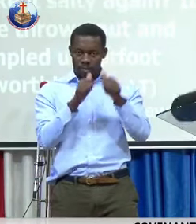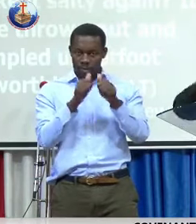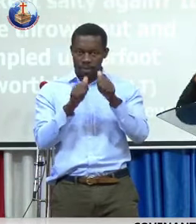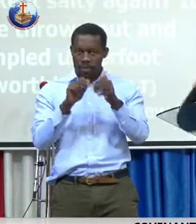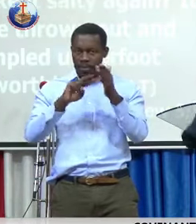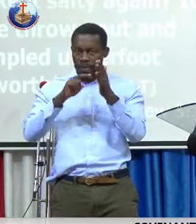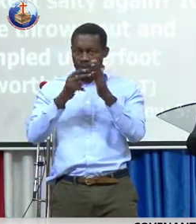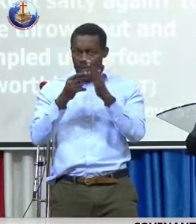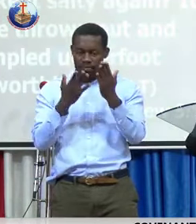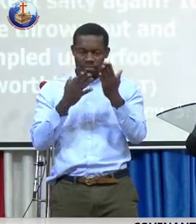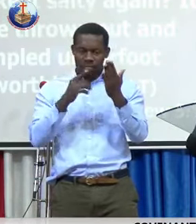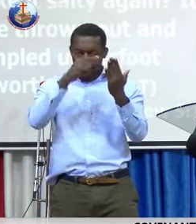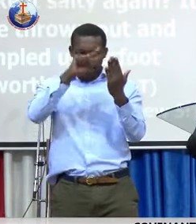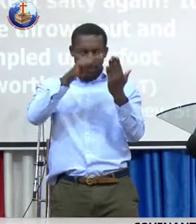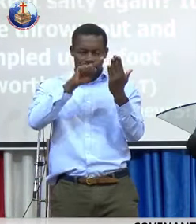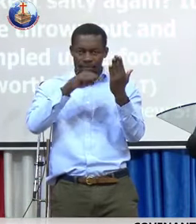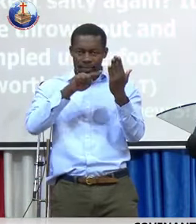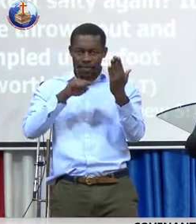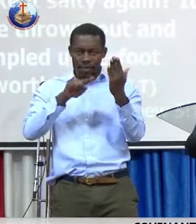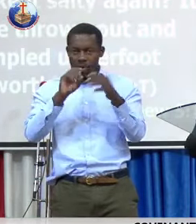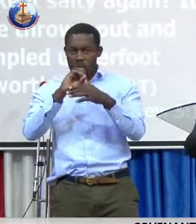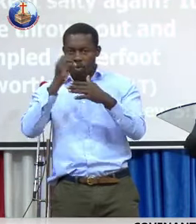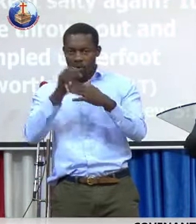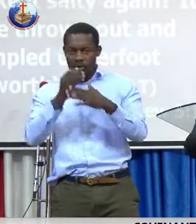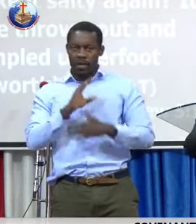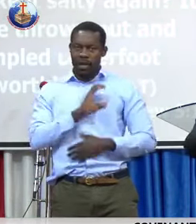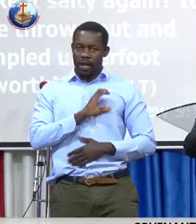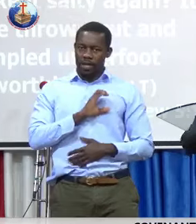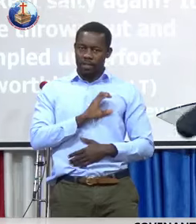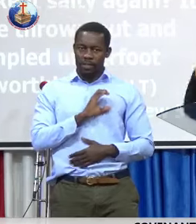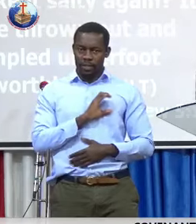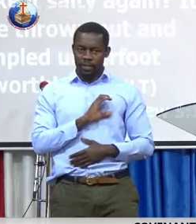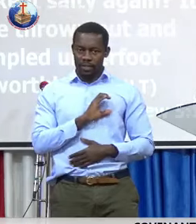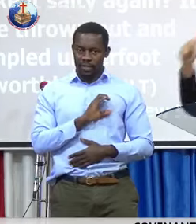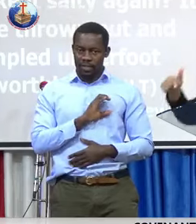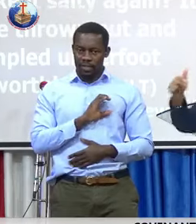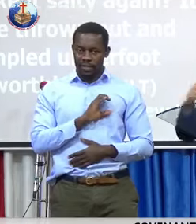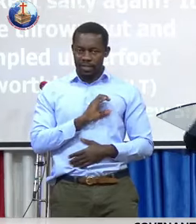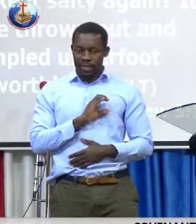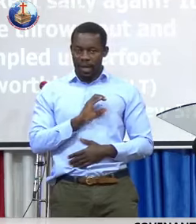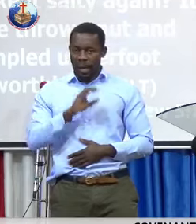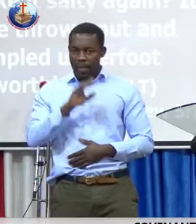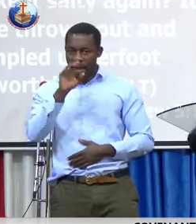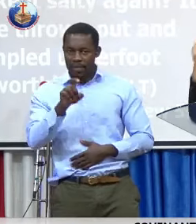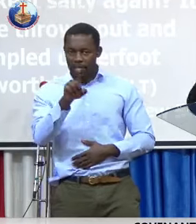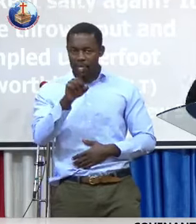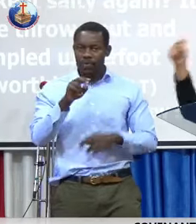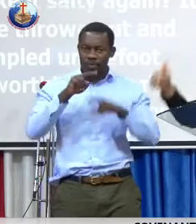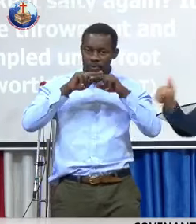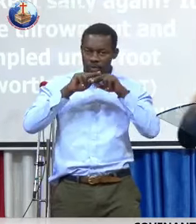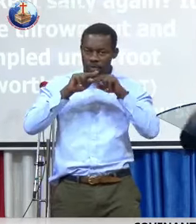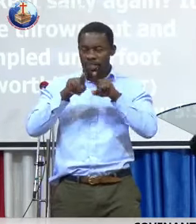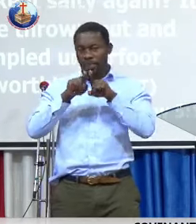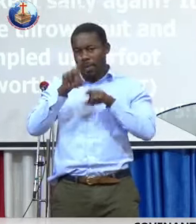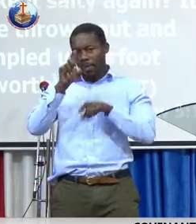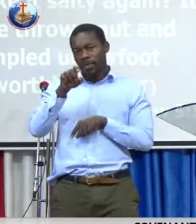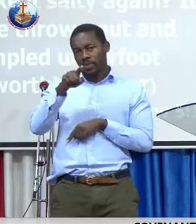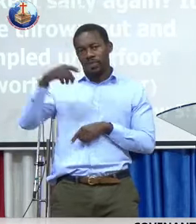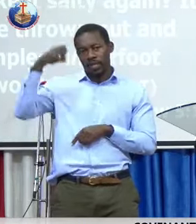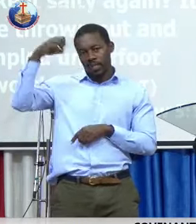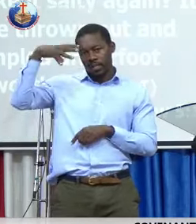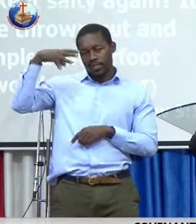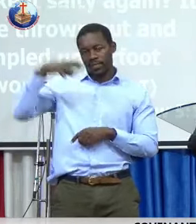or our characterization, kwa hivyo kuhitimu kwetu ama vielelezo vyetu, is to be salt, ni kukuwa chumvi, is to be light, ni kukuwa